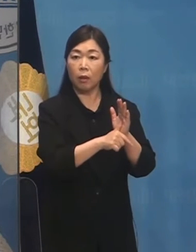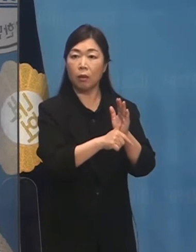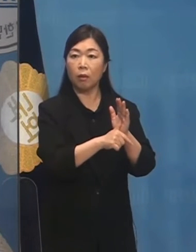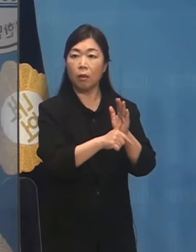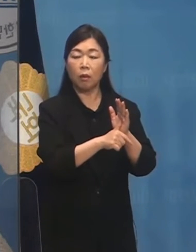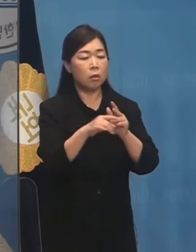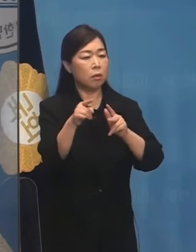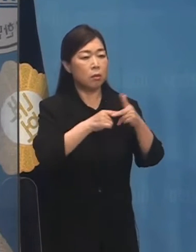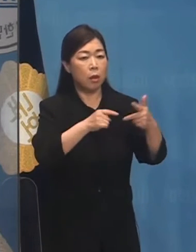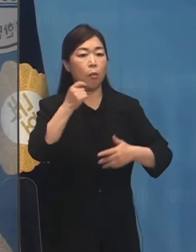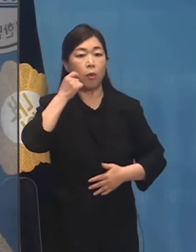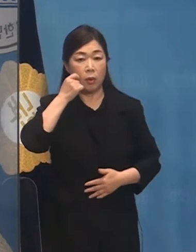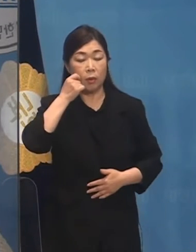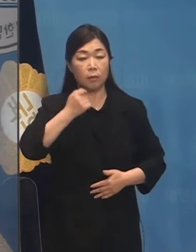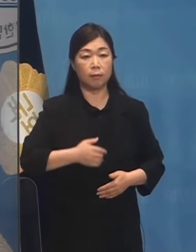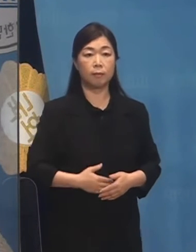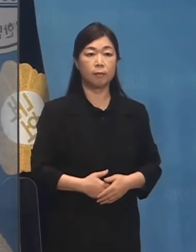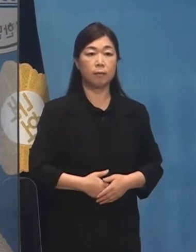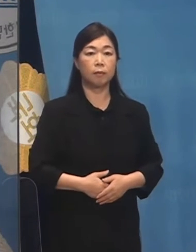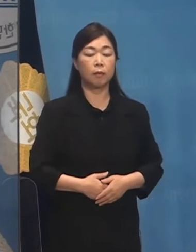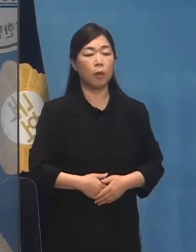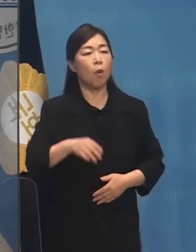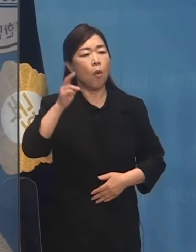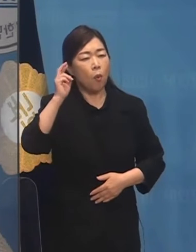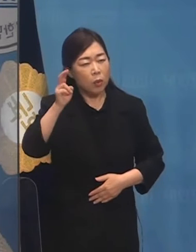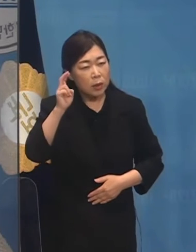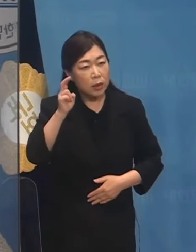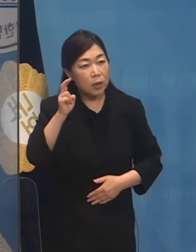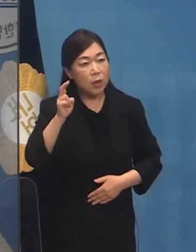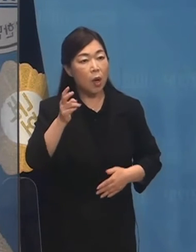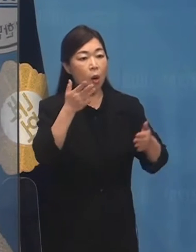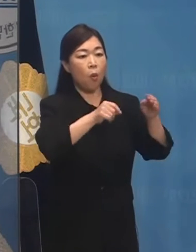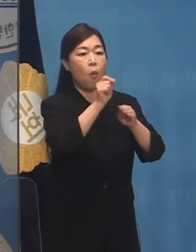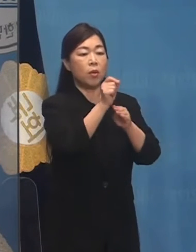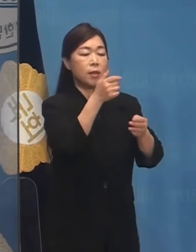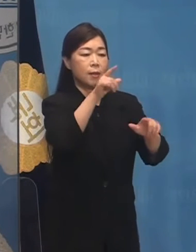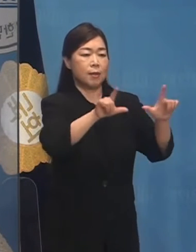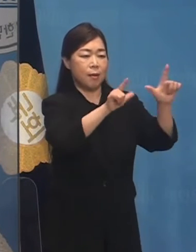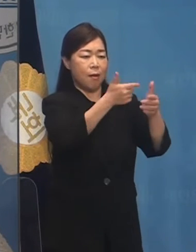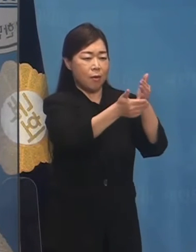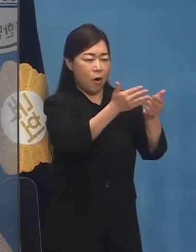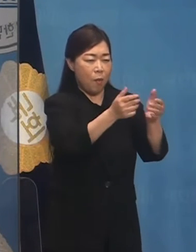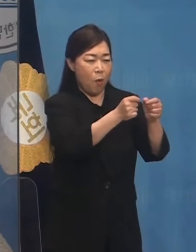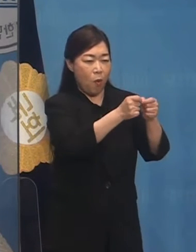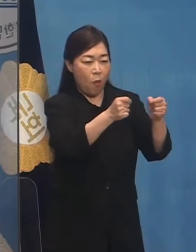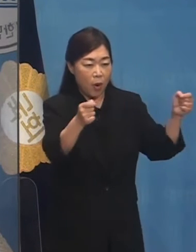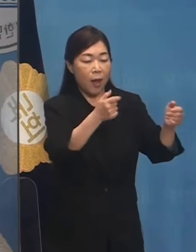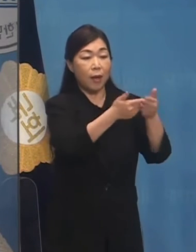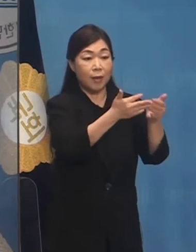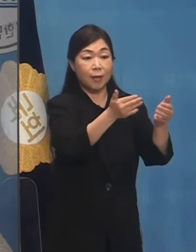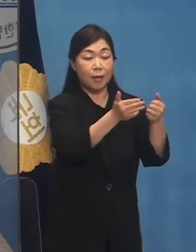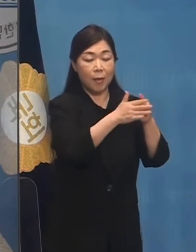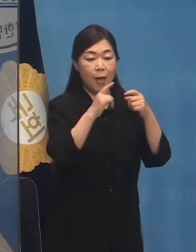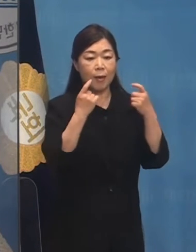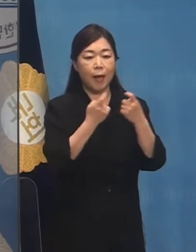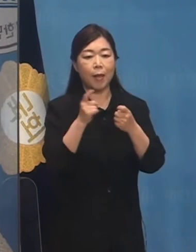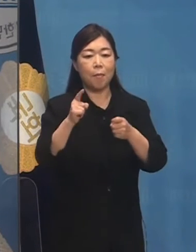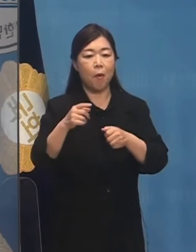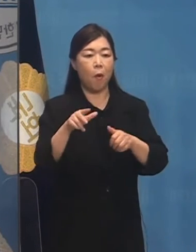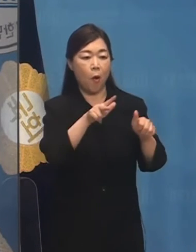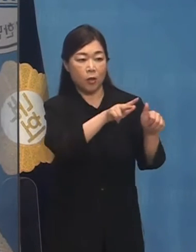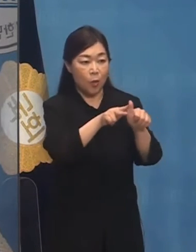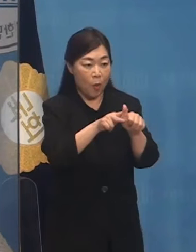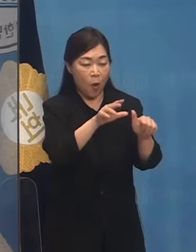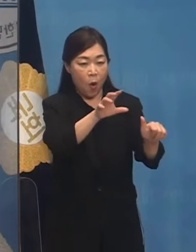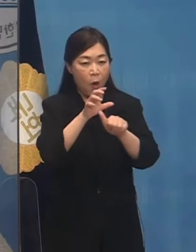정말 납득이 가지 않습니다. 혹시 오랜 공직생활의 경험을 사익 추구에 이용한 것이 아니냐라고 하는